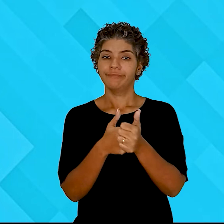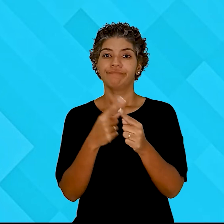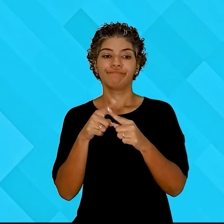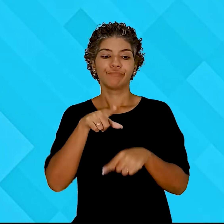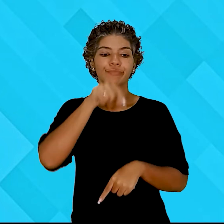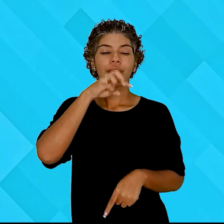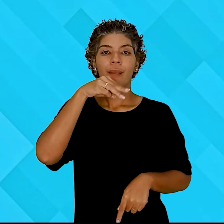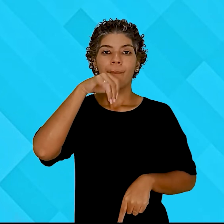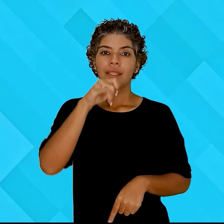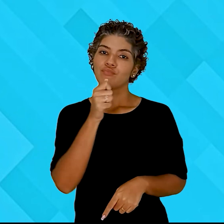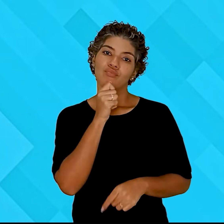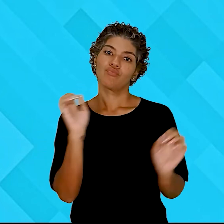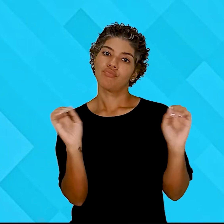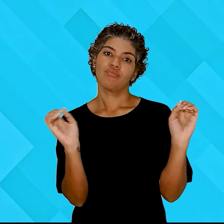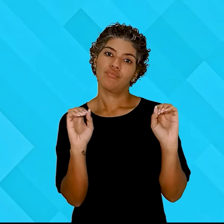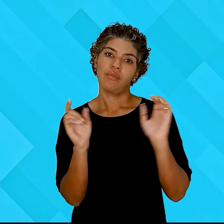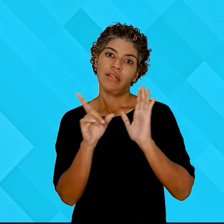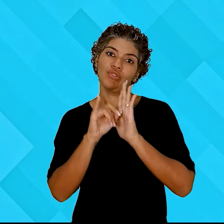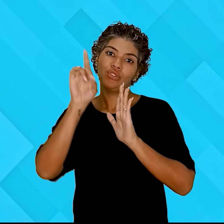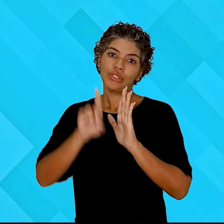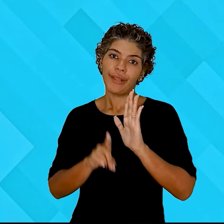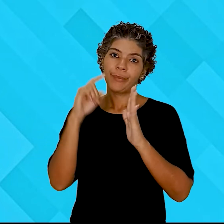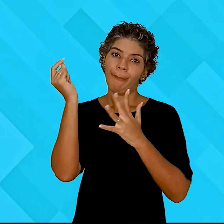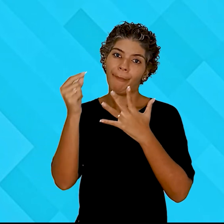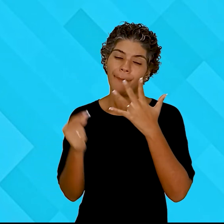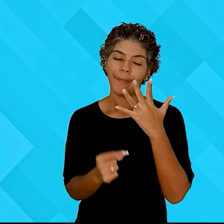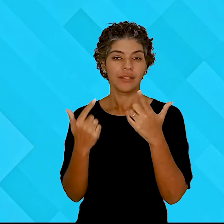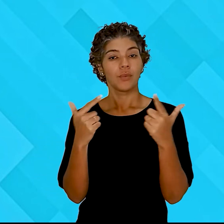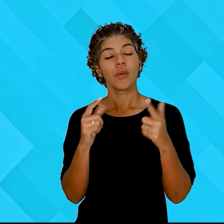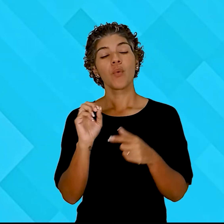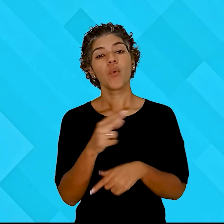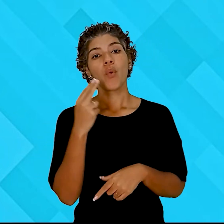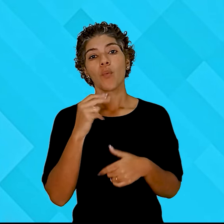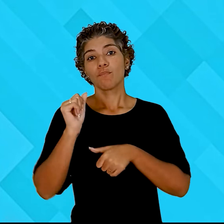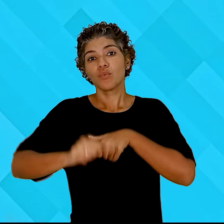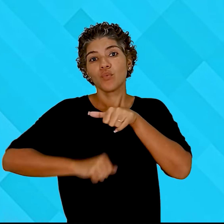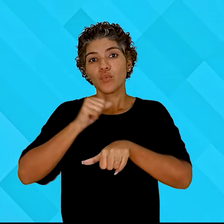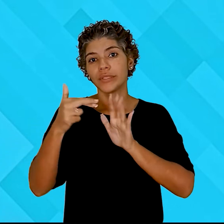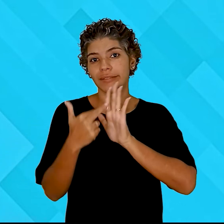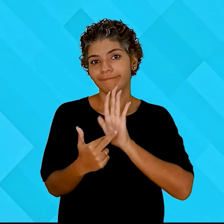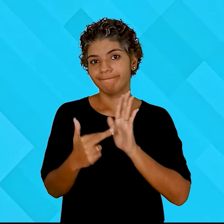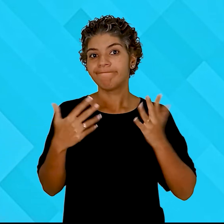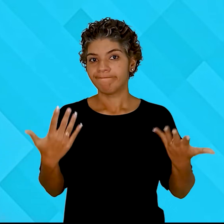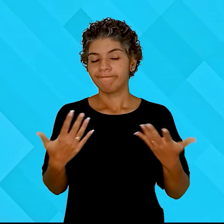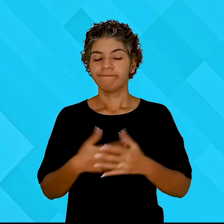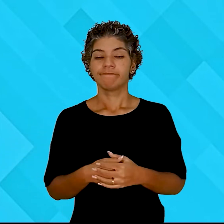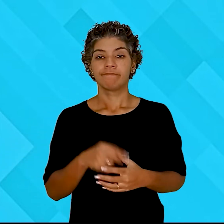opta pelo mecanismo do MEI, a gente não tem esses mesmos direitos, ou eles se modificam de maneira drástica. Então, é sempre a gente ter